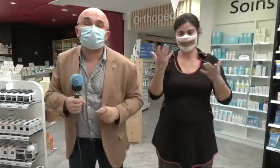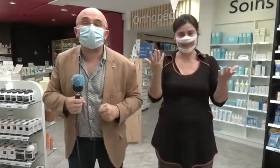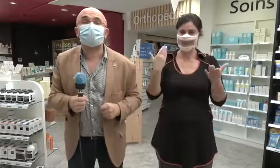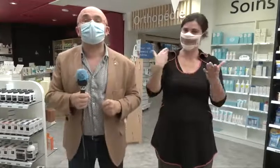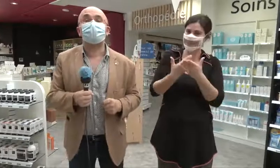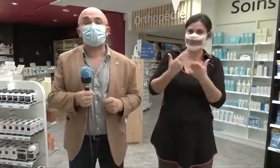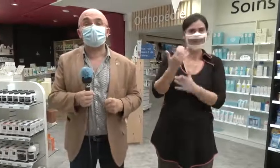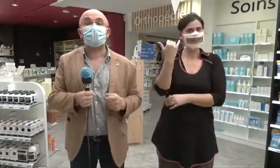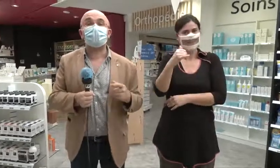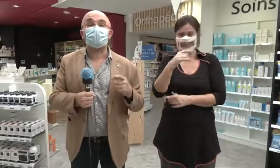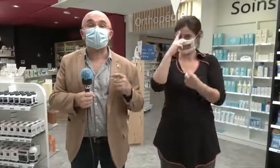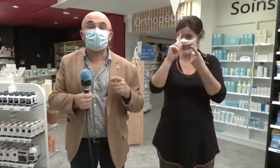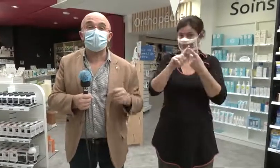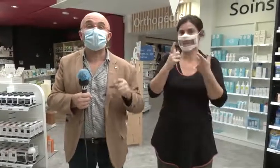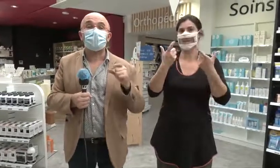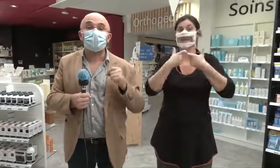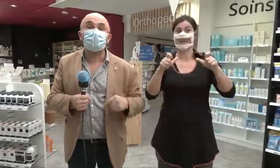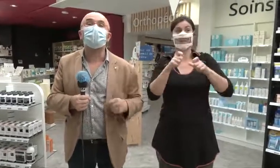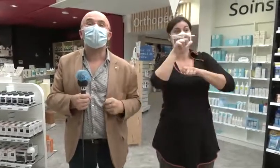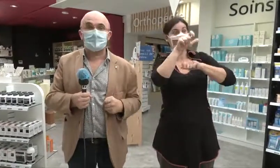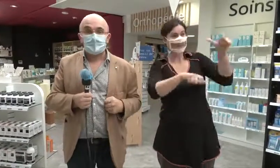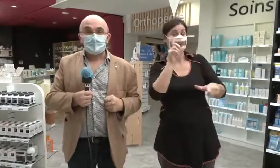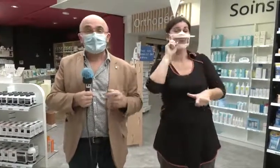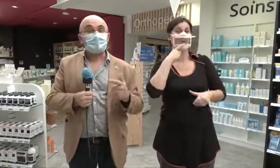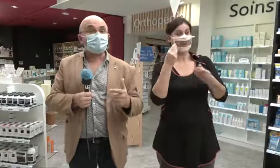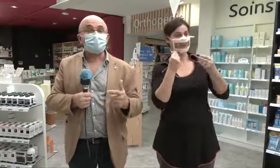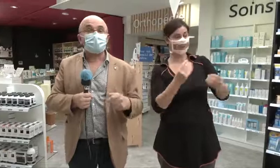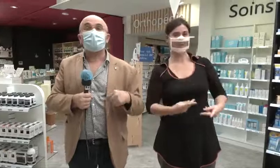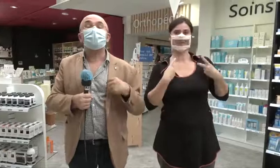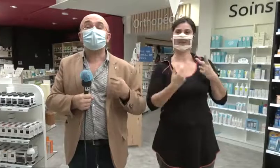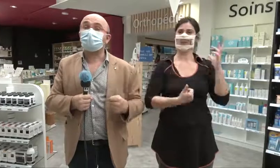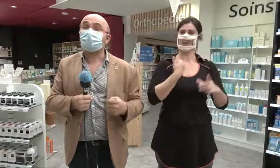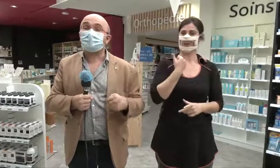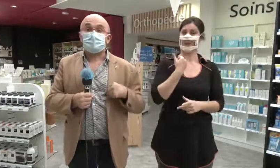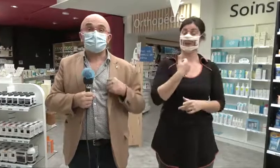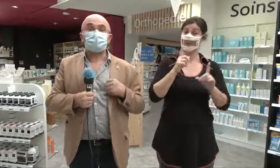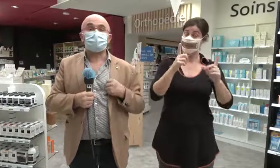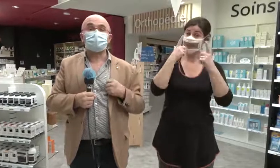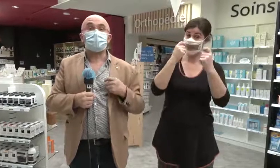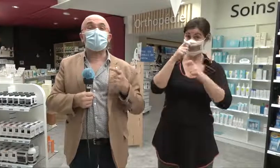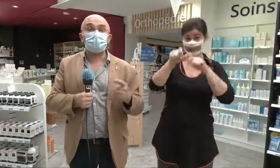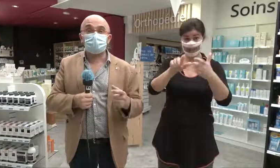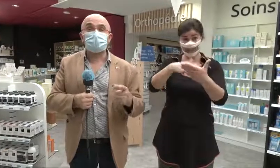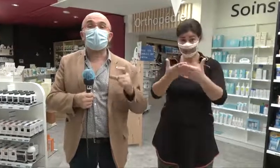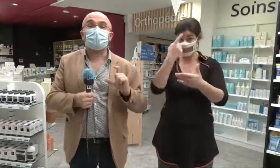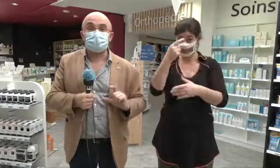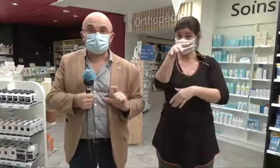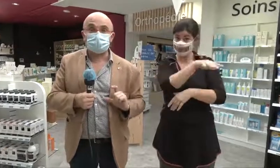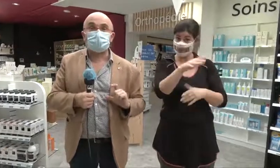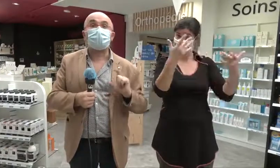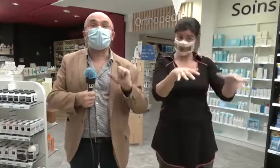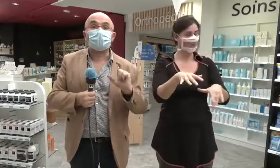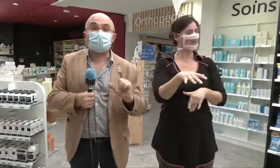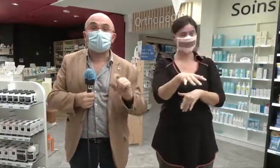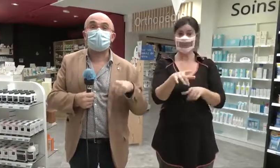efforts pour faciliter la vie des personnes sourdes, leur autonomie. Et attention, une interprète ne s'adresse pas uniquement aux personnes